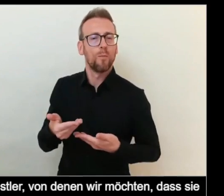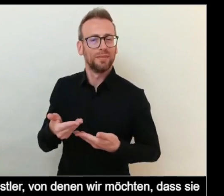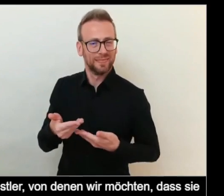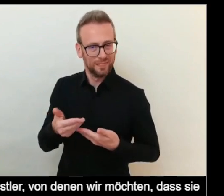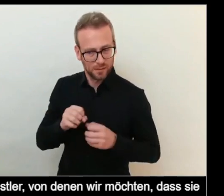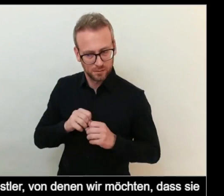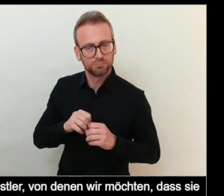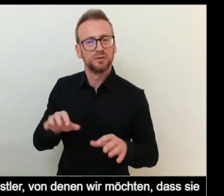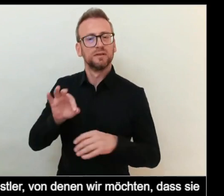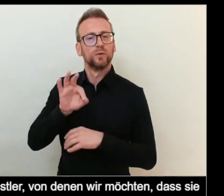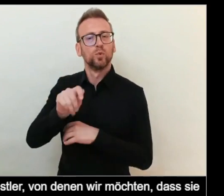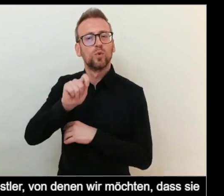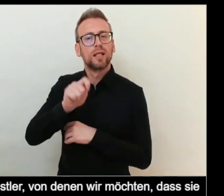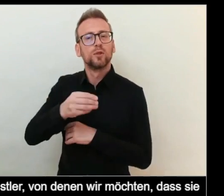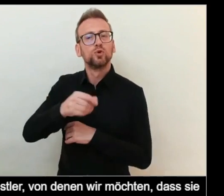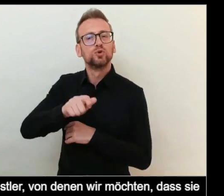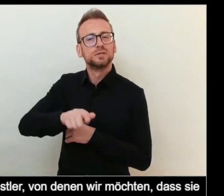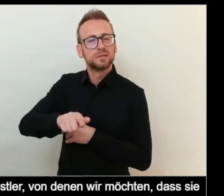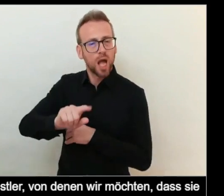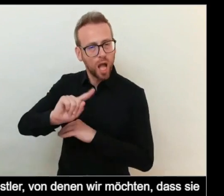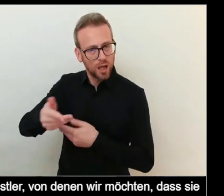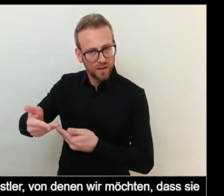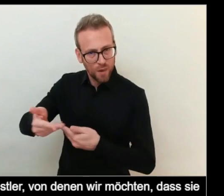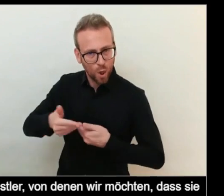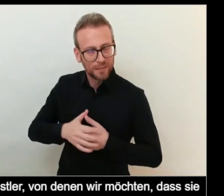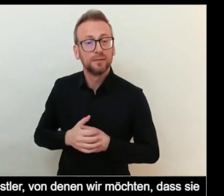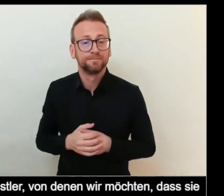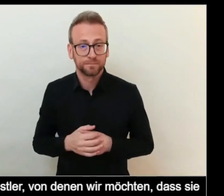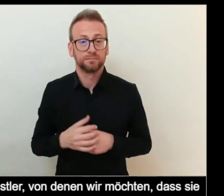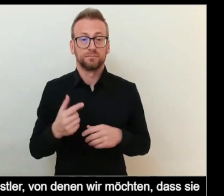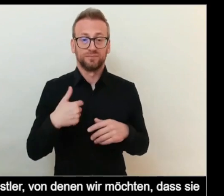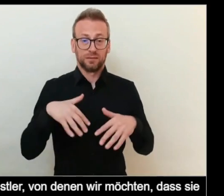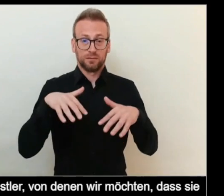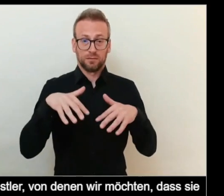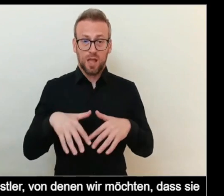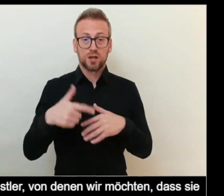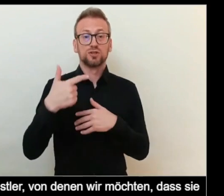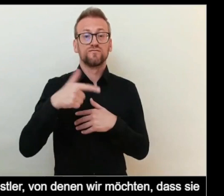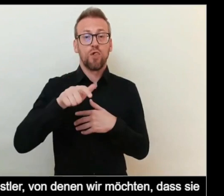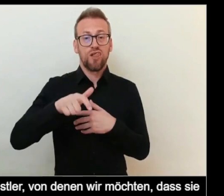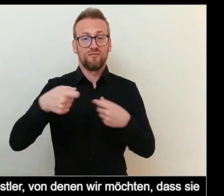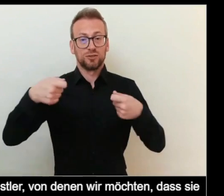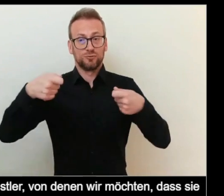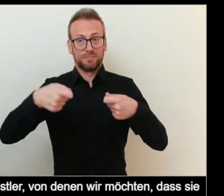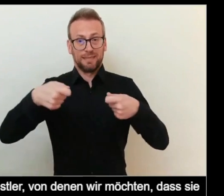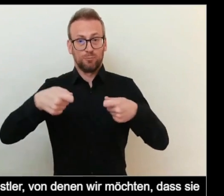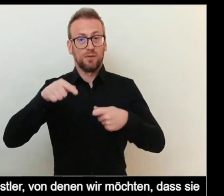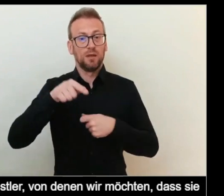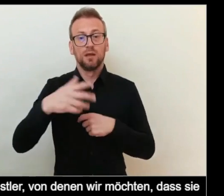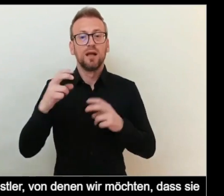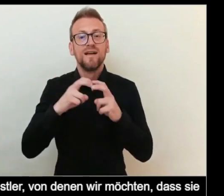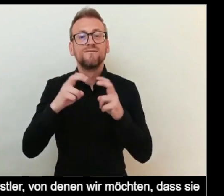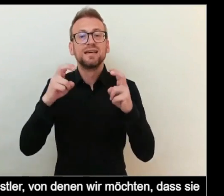behandelt werden wird, eine 500.000 Euro vorgesehen, dezidiert für Projekte, die der Ukraine gewidmet sind in